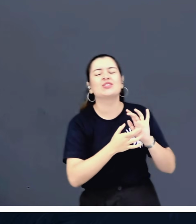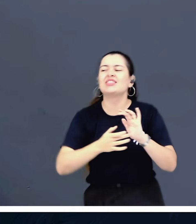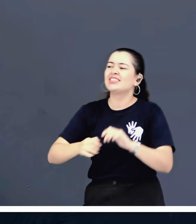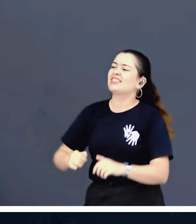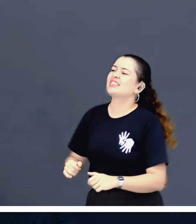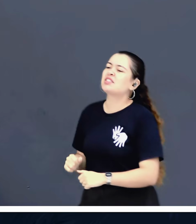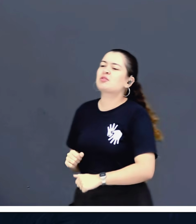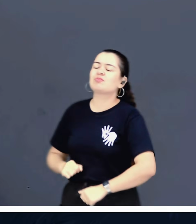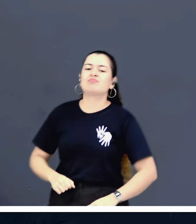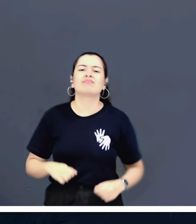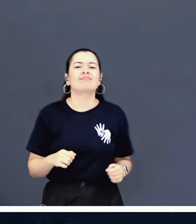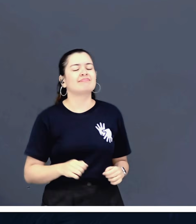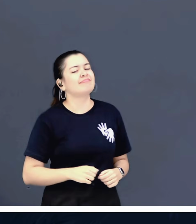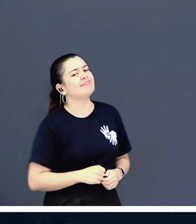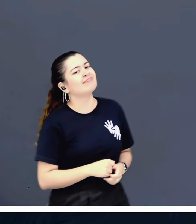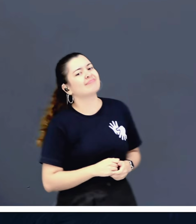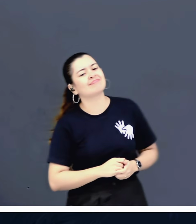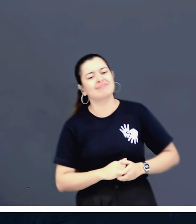Jesus.